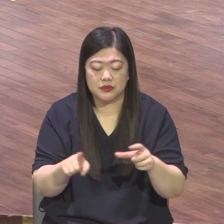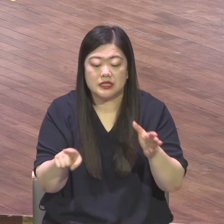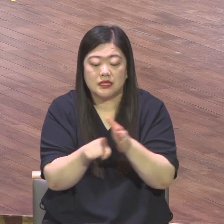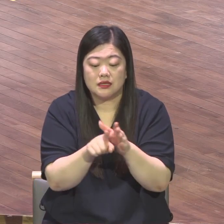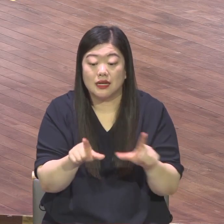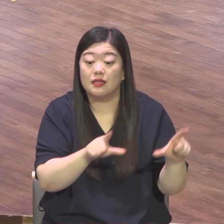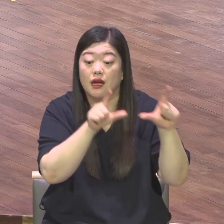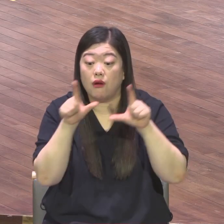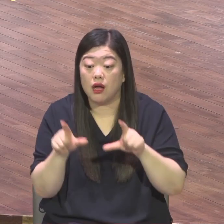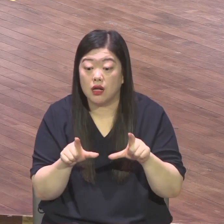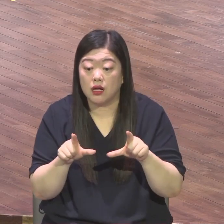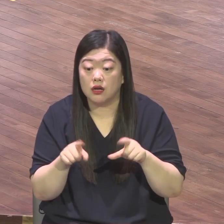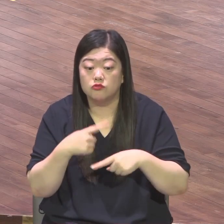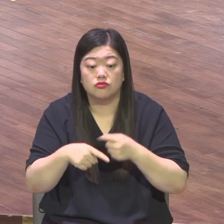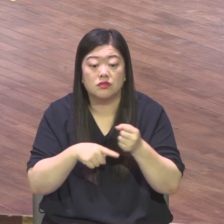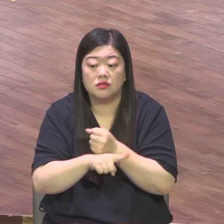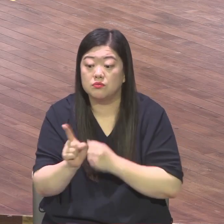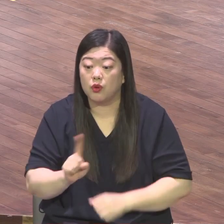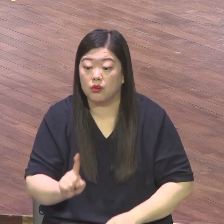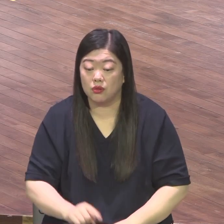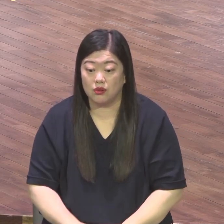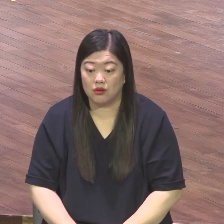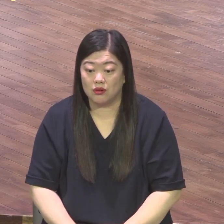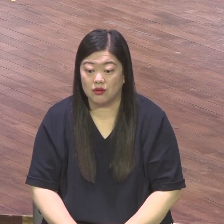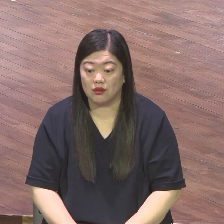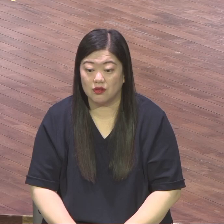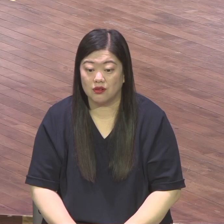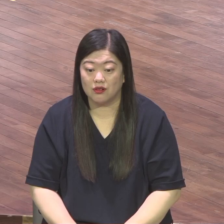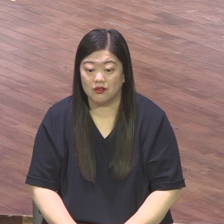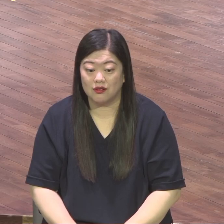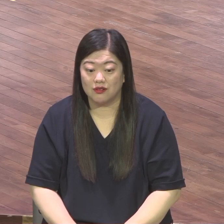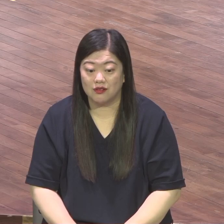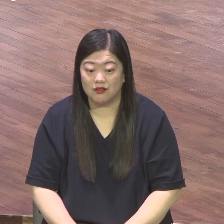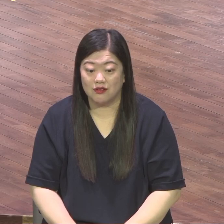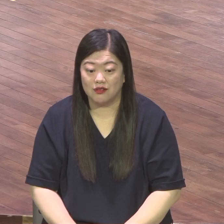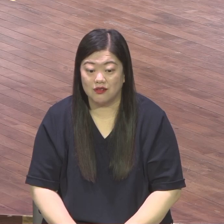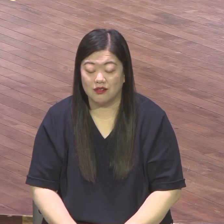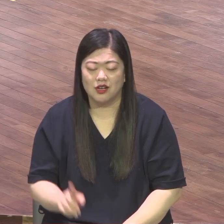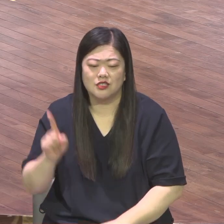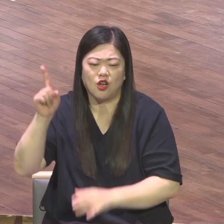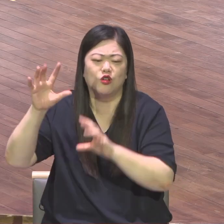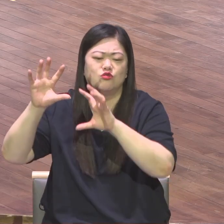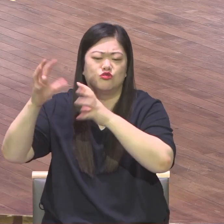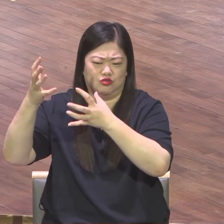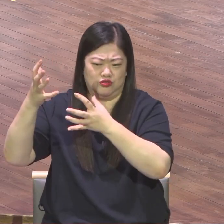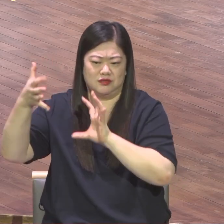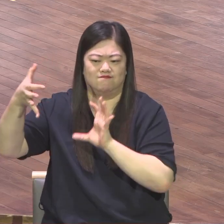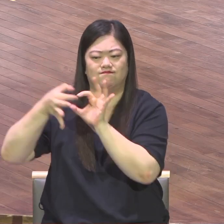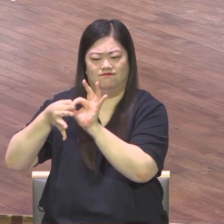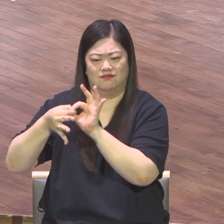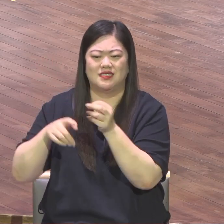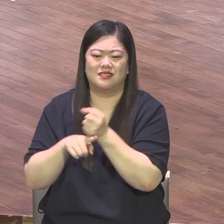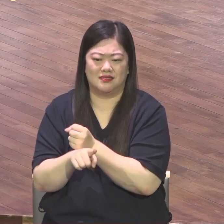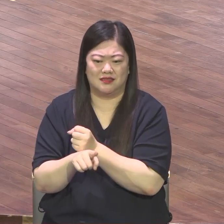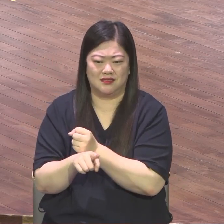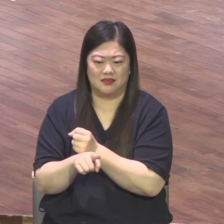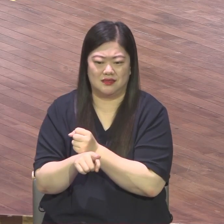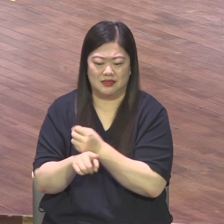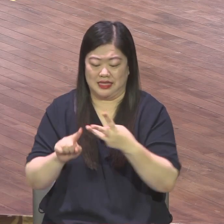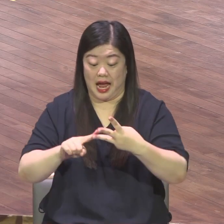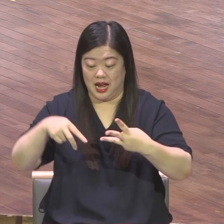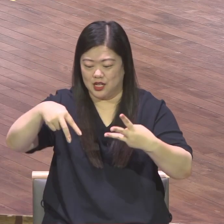수 있어야지. 천국 배경. 아멘. 천국의 대단한 배경이죠. 맥추절 여러 가지 이름이